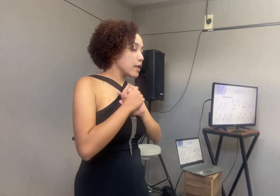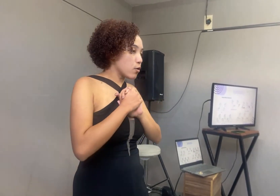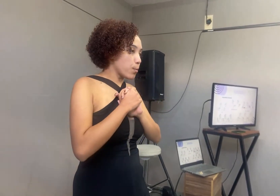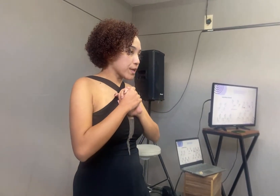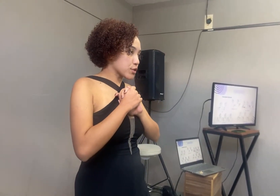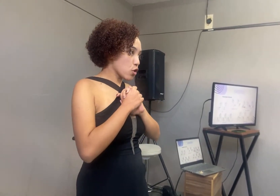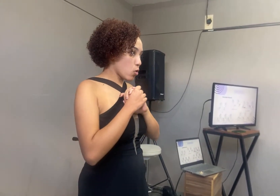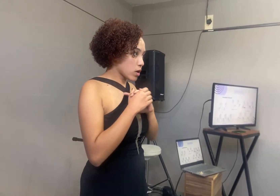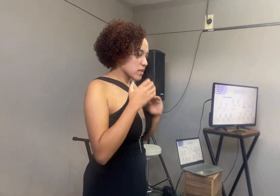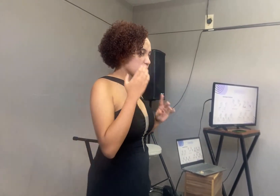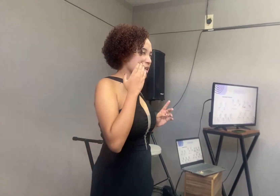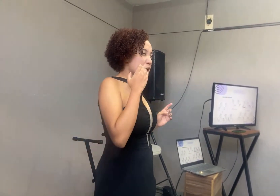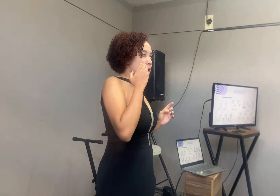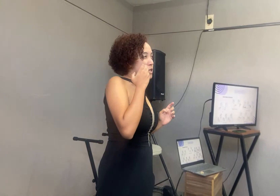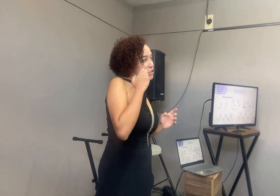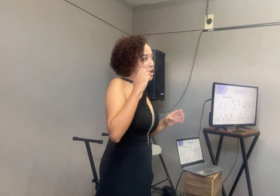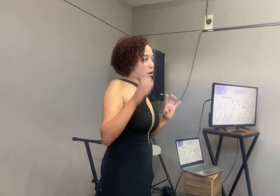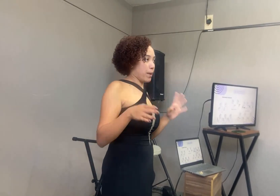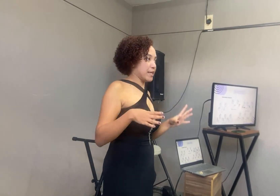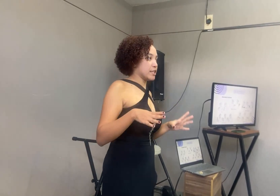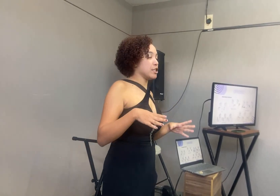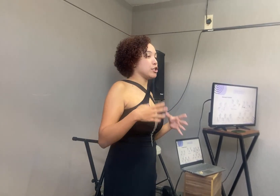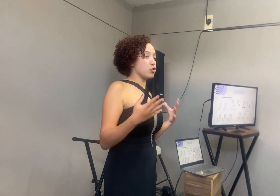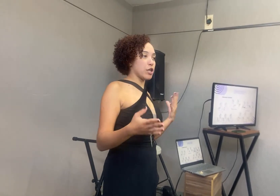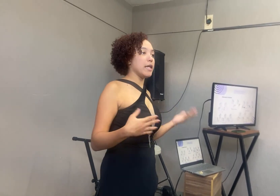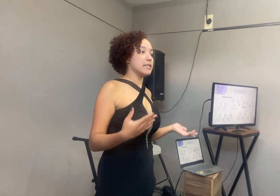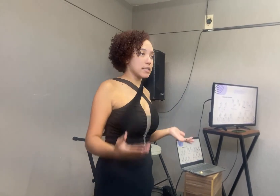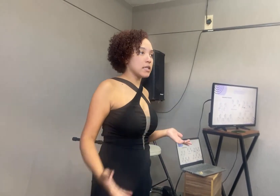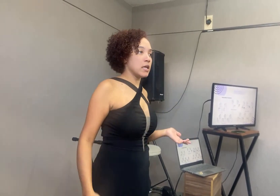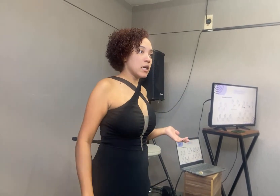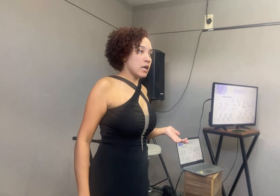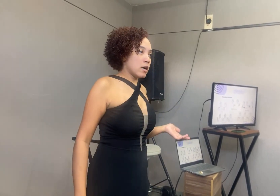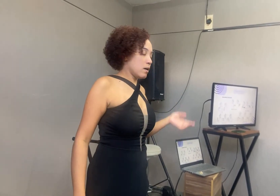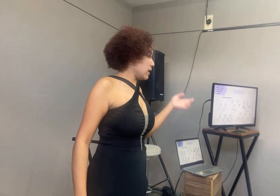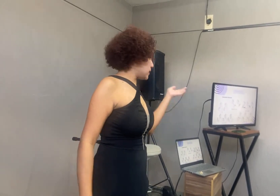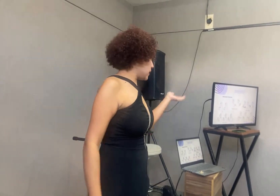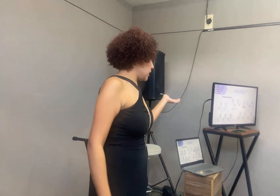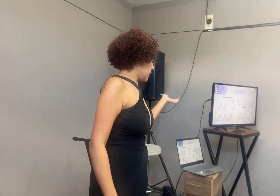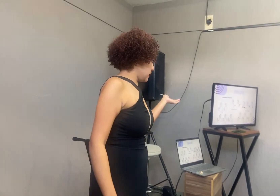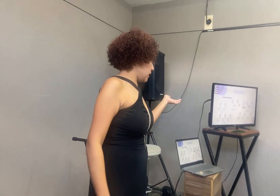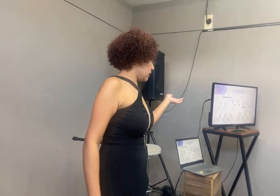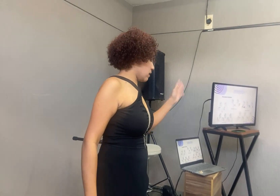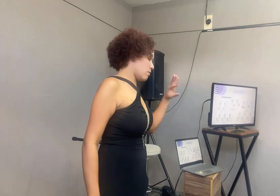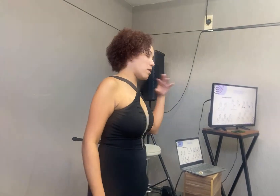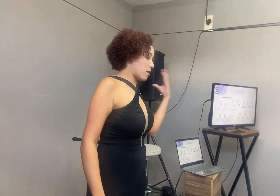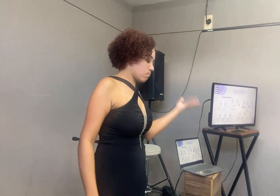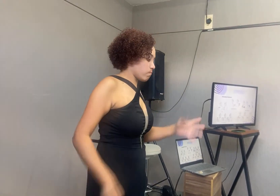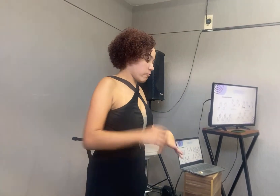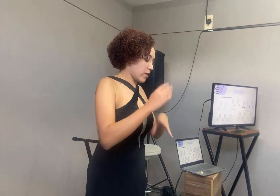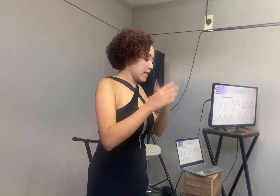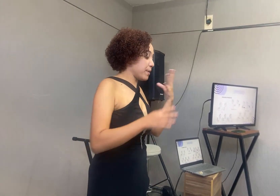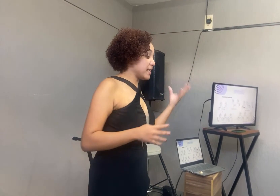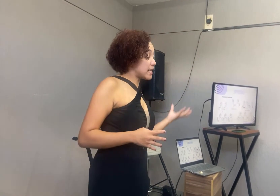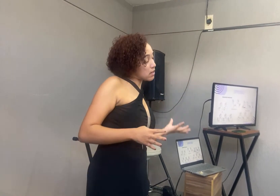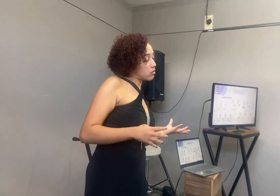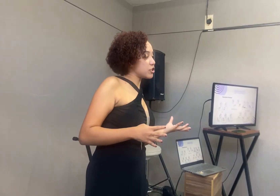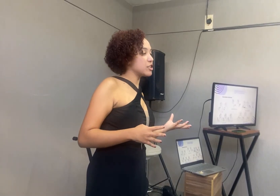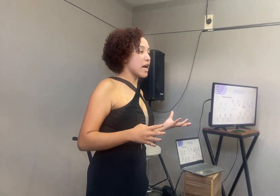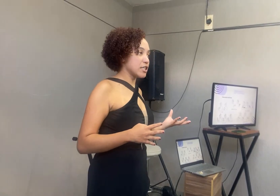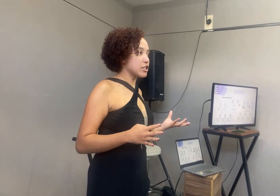5 pessoas. Geralmente a gente utiliza esse, vai depender da quantidade,